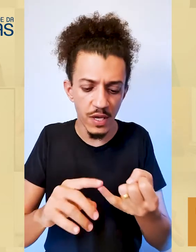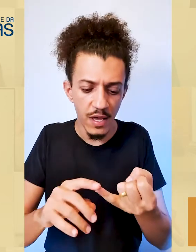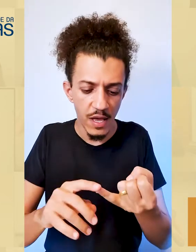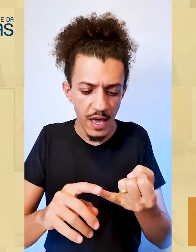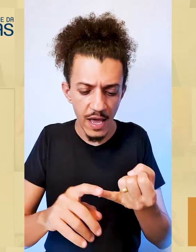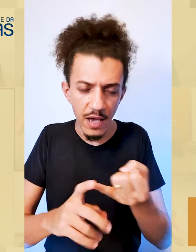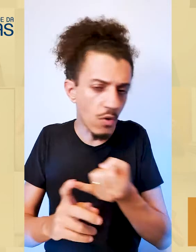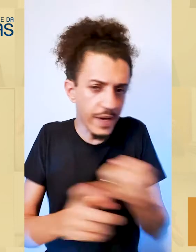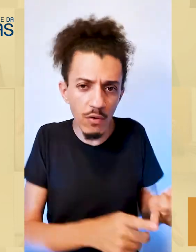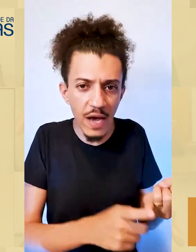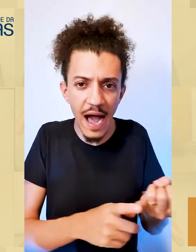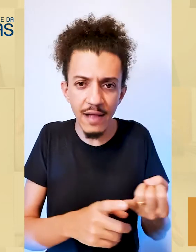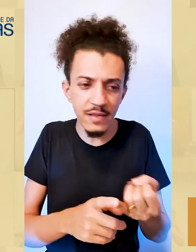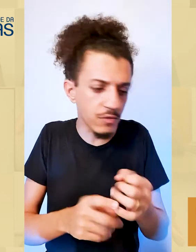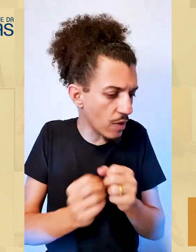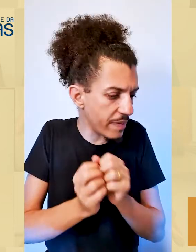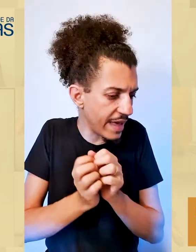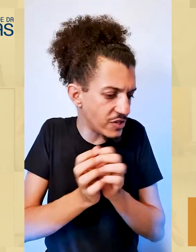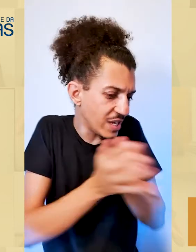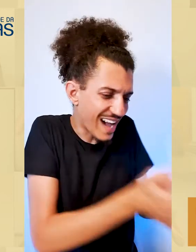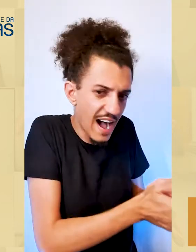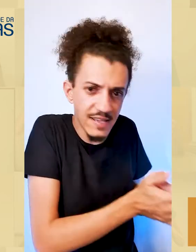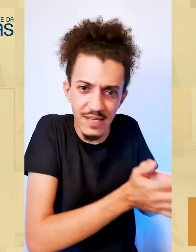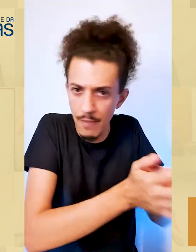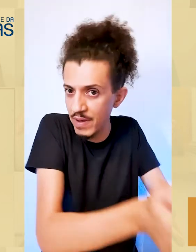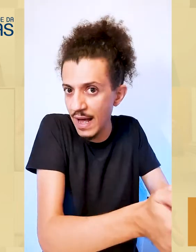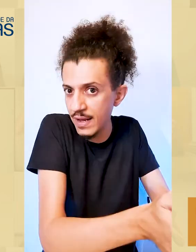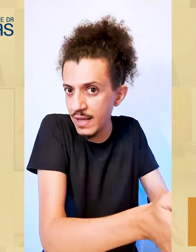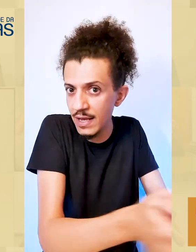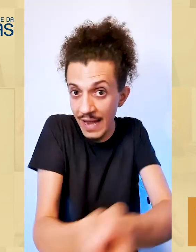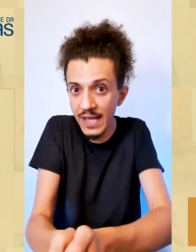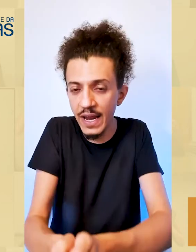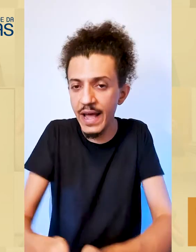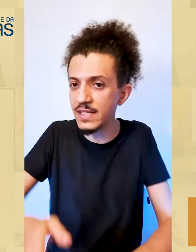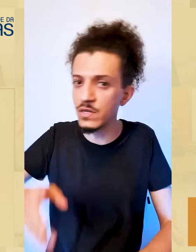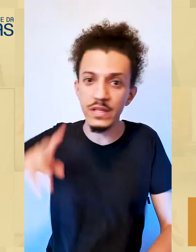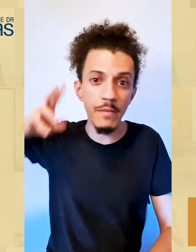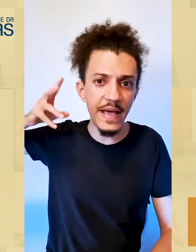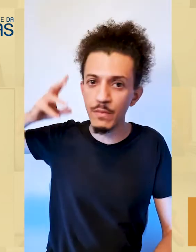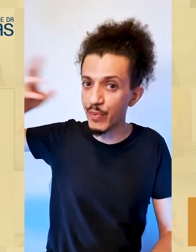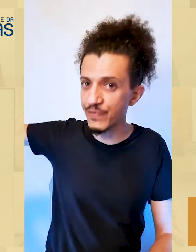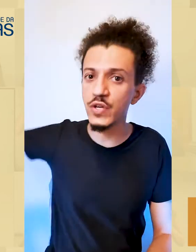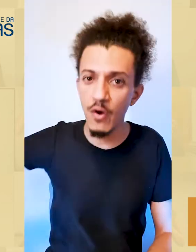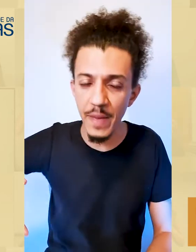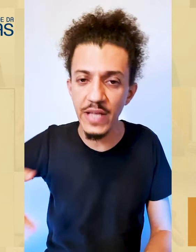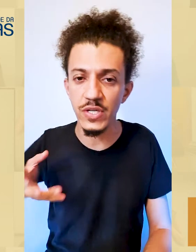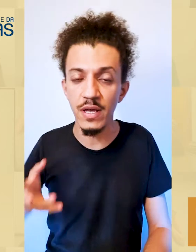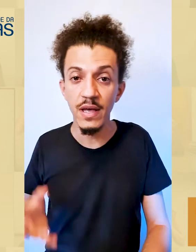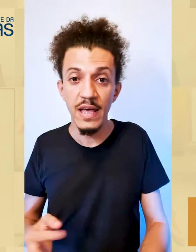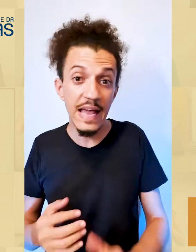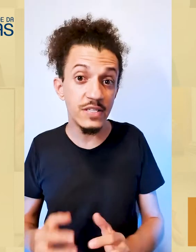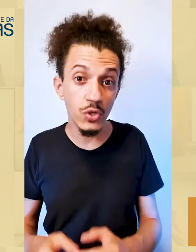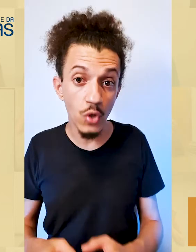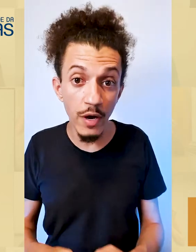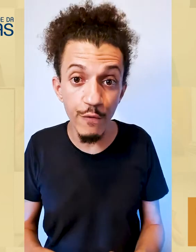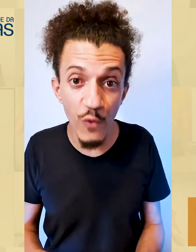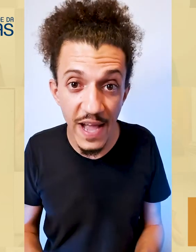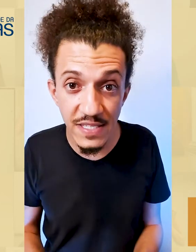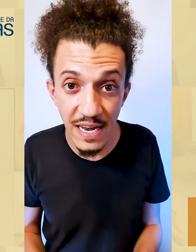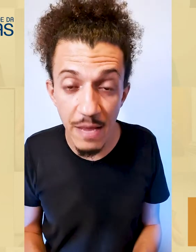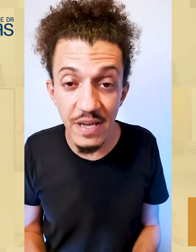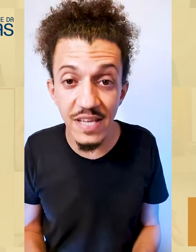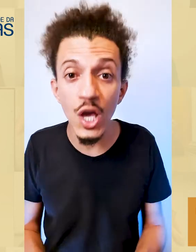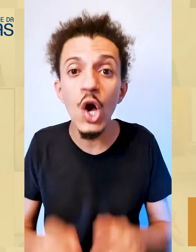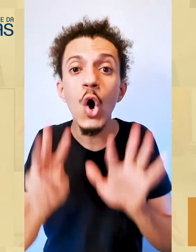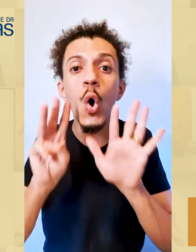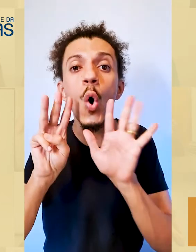surdos em qualquer lugar, tanto no ambiente em casa, na padaria, na igreja, ou até mesmo profissionalmente. Eles se tornam fluentes